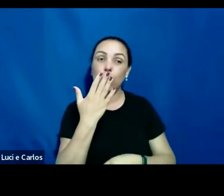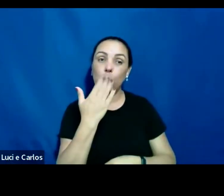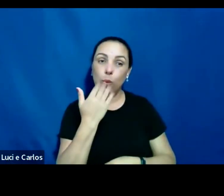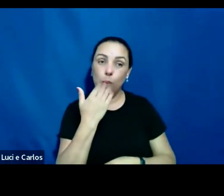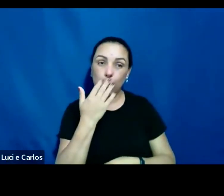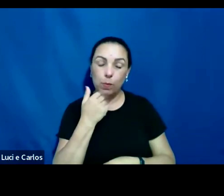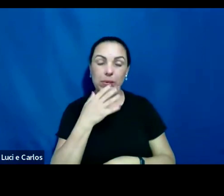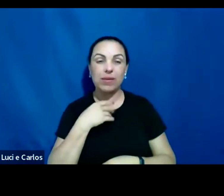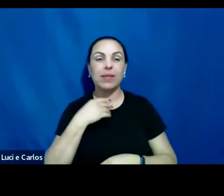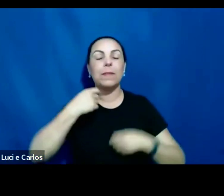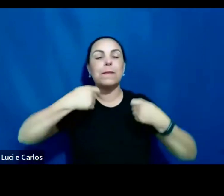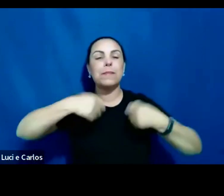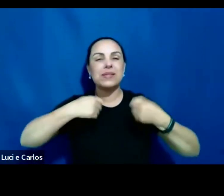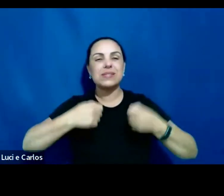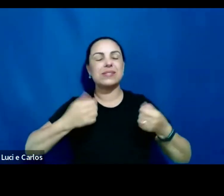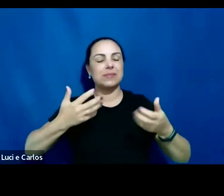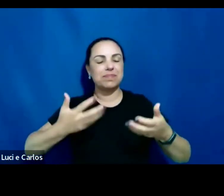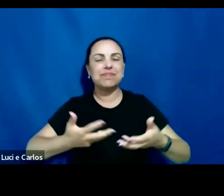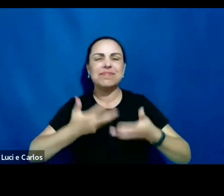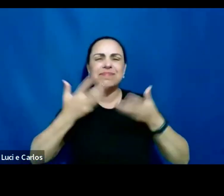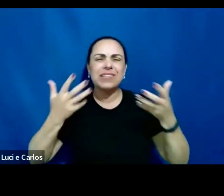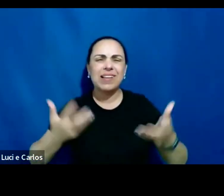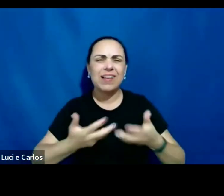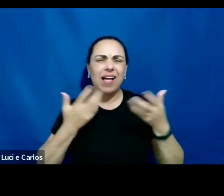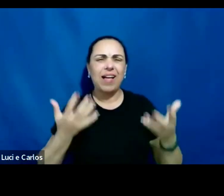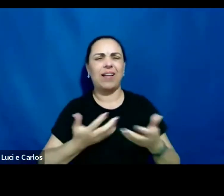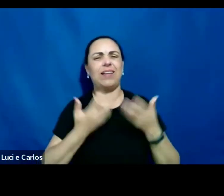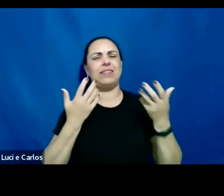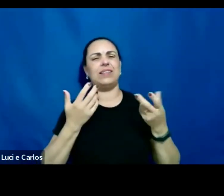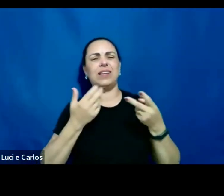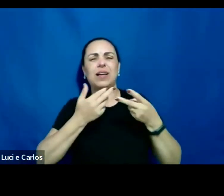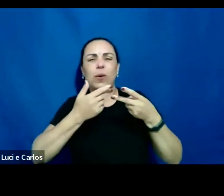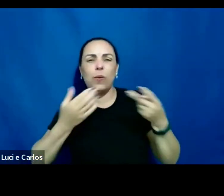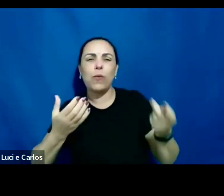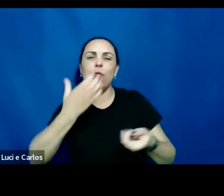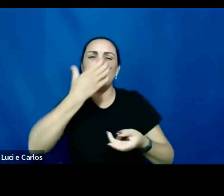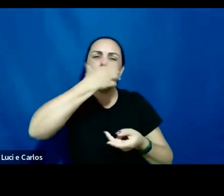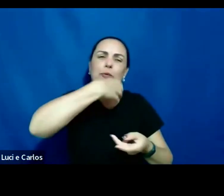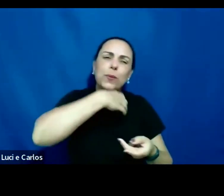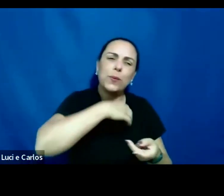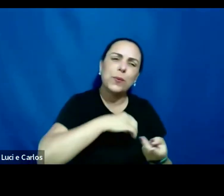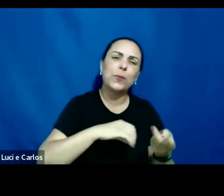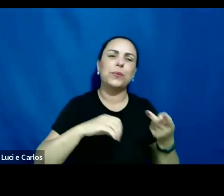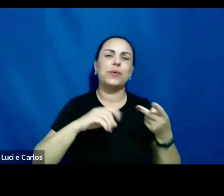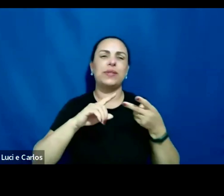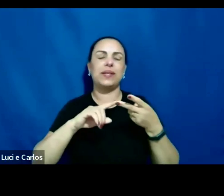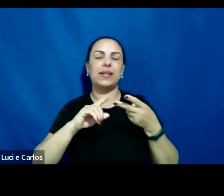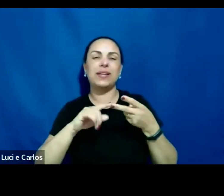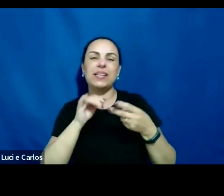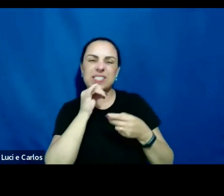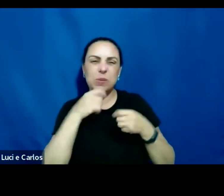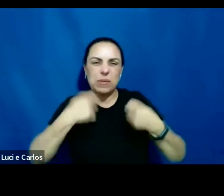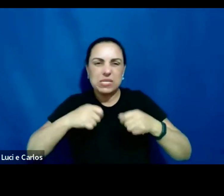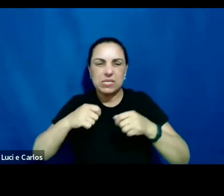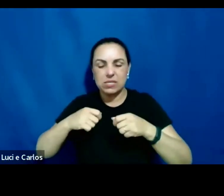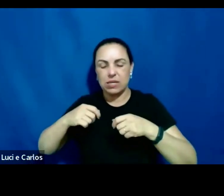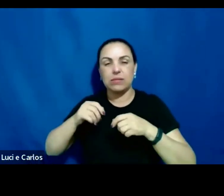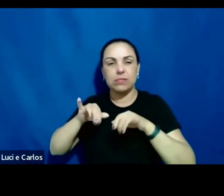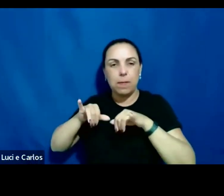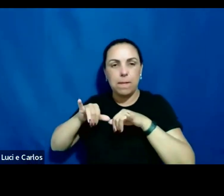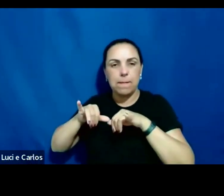melhor. Quanto mais alimento, melhor. O que é um alimento? O alimento não tem rótulo, não tem lista de